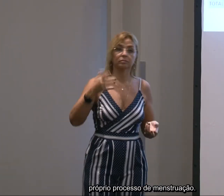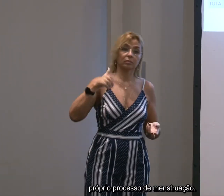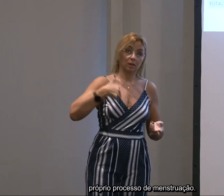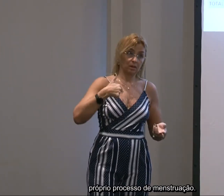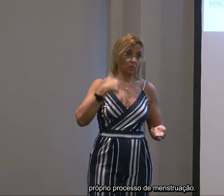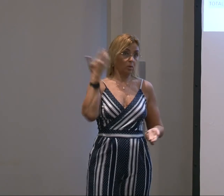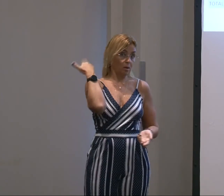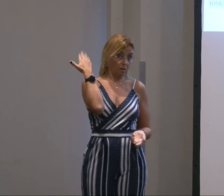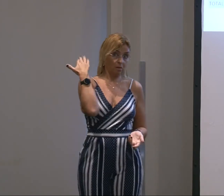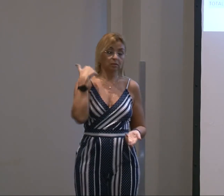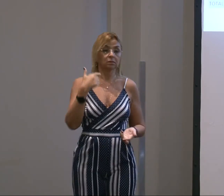menstruação.